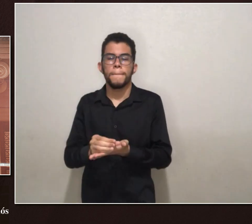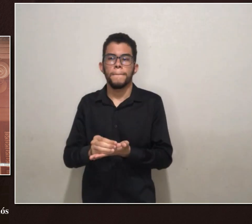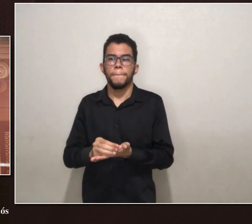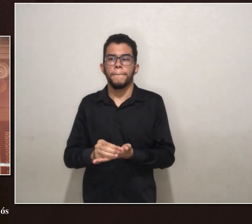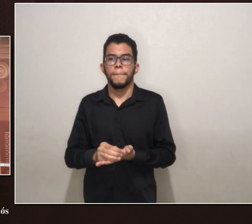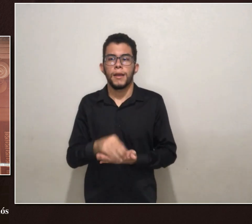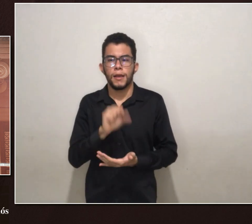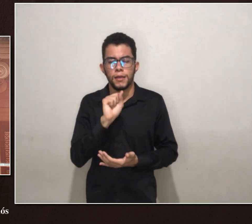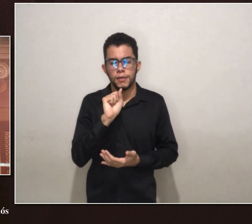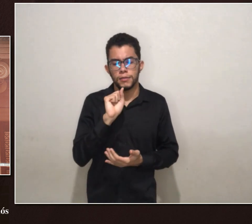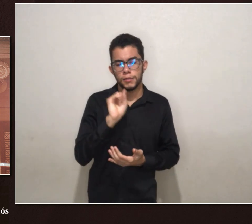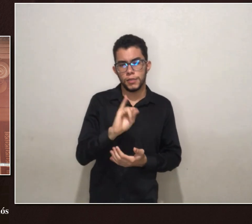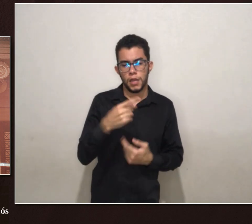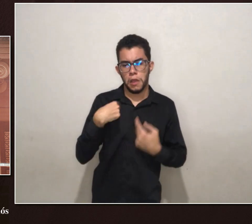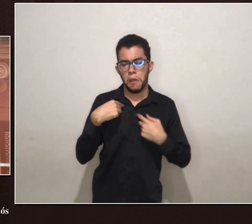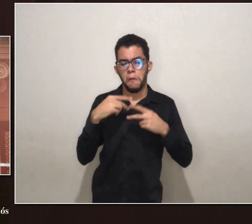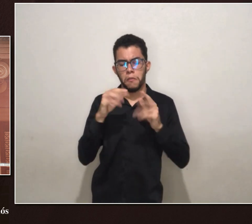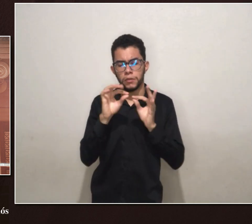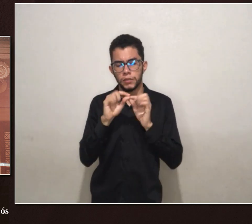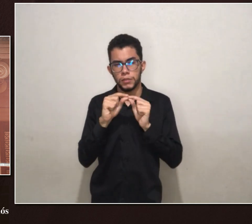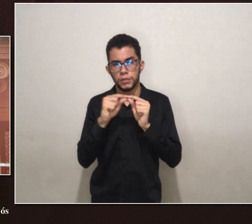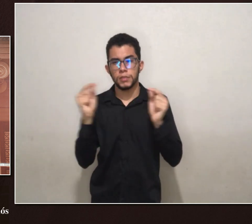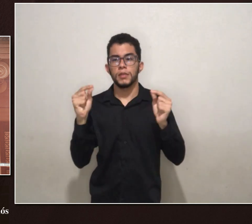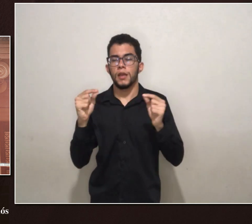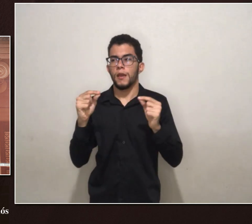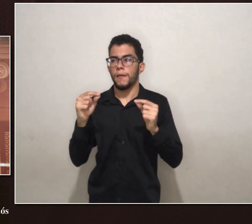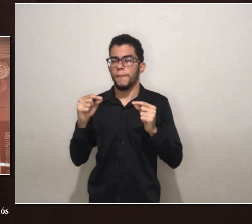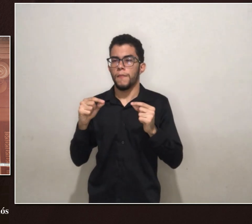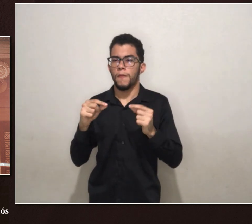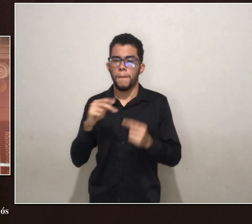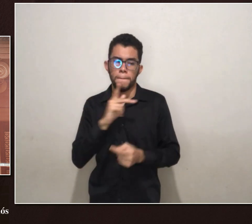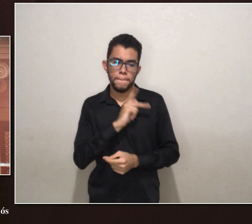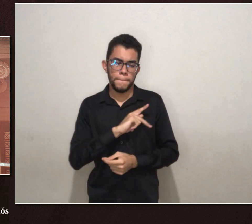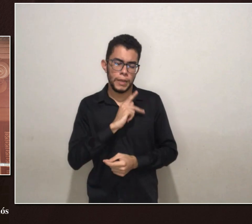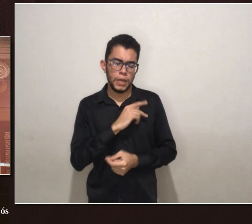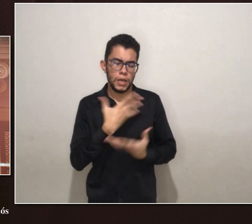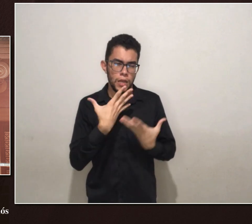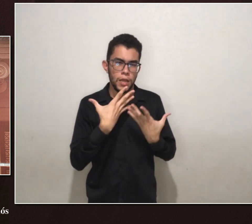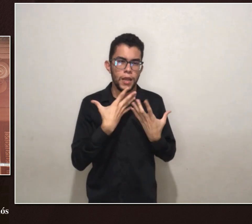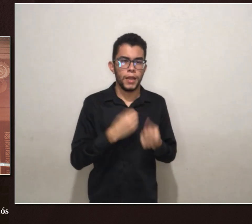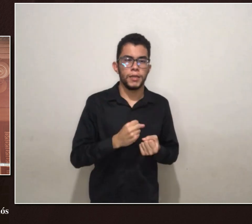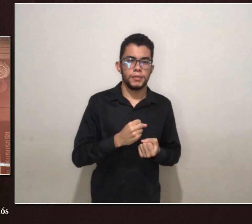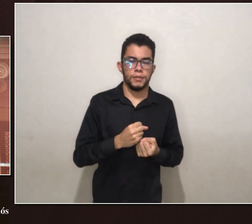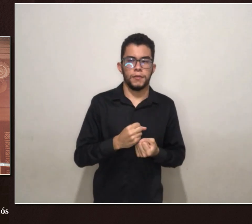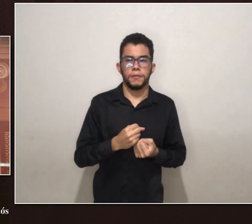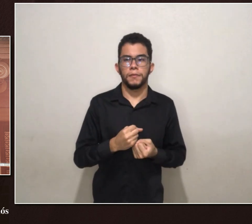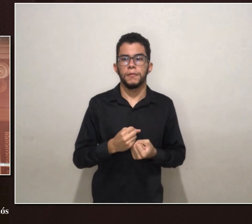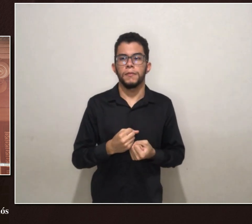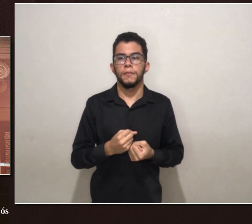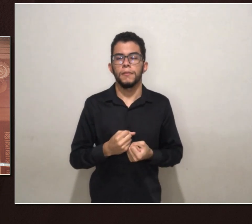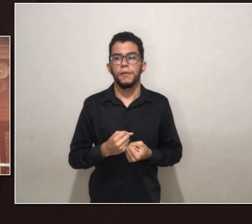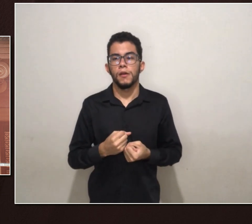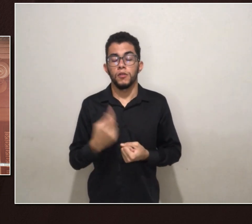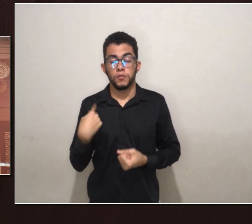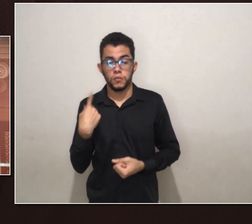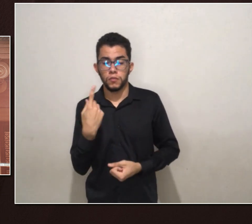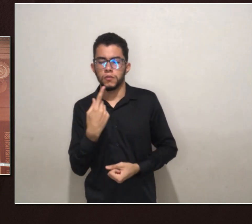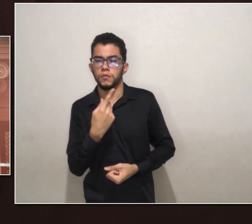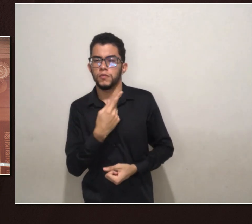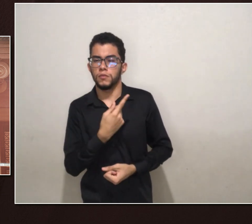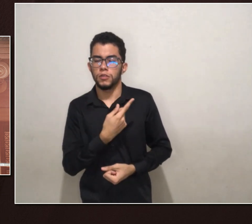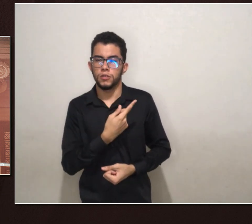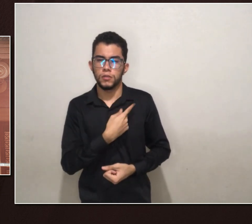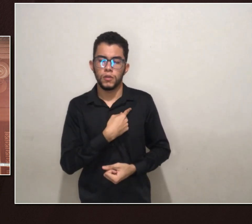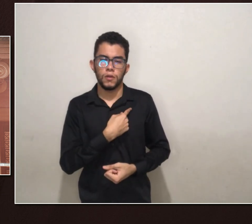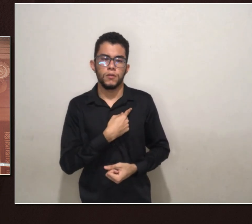simples, receber a palavra de Paulo como a palavra de Deus e acolher, né, essa palavra